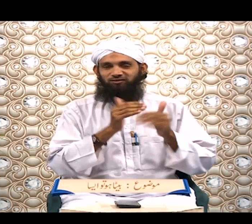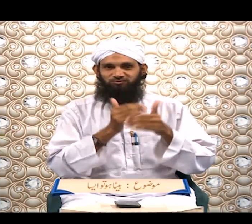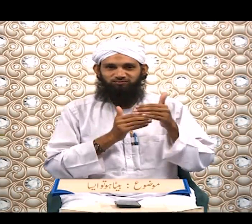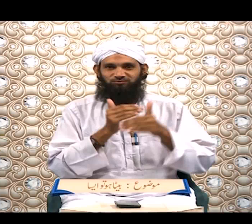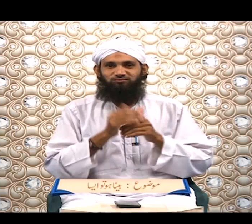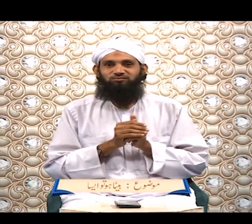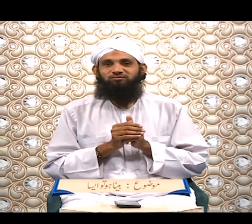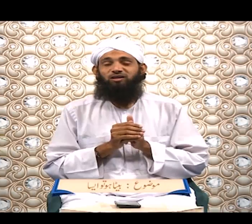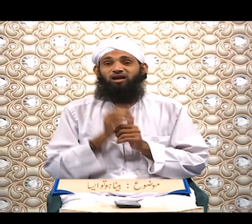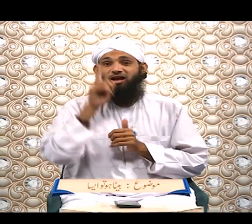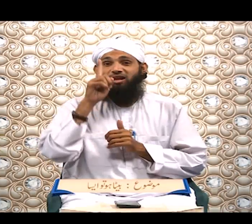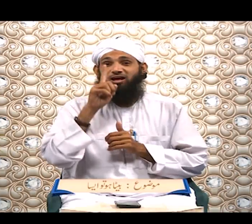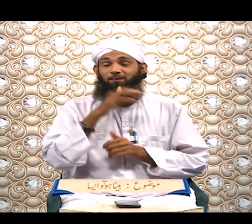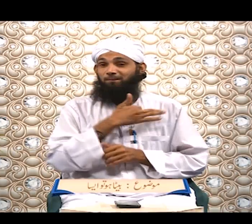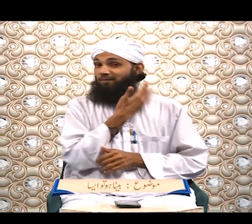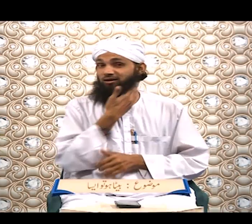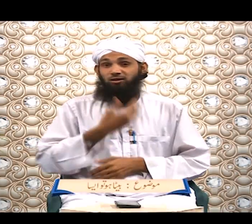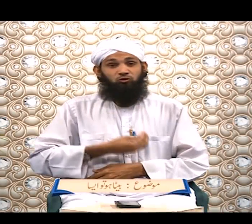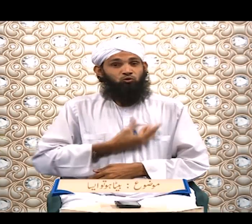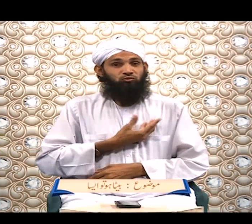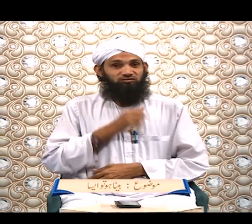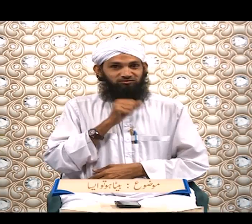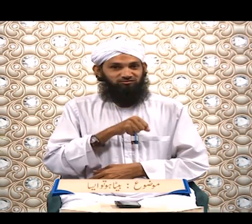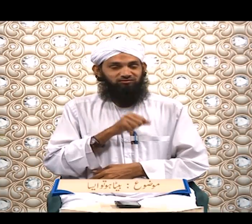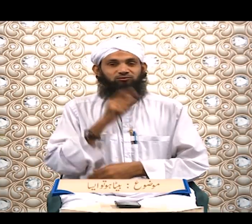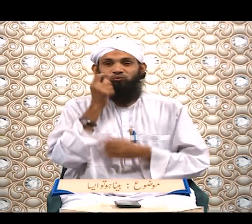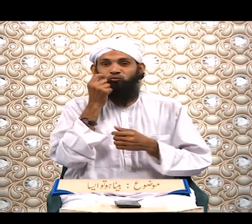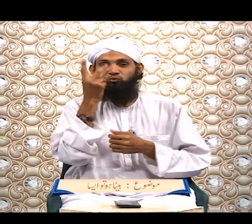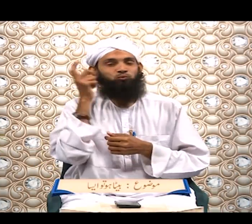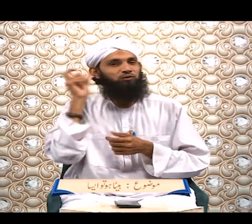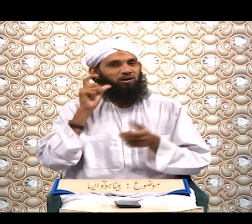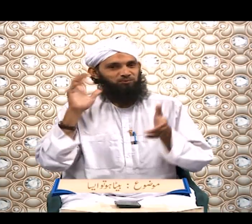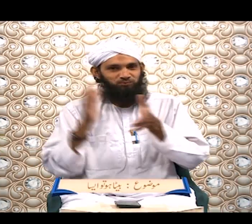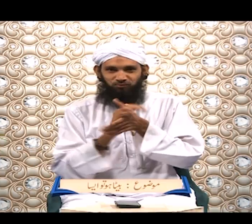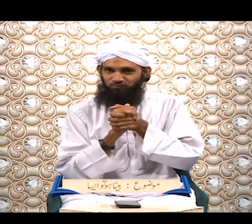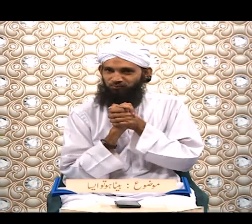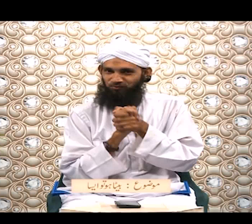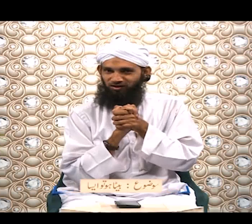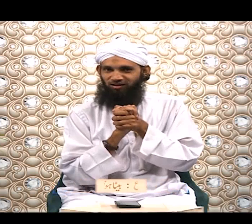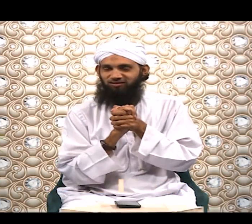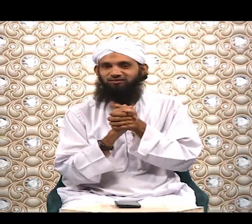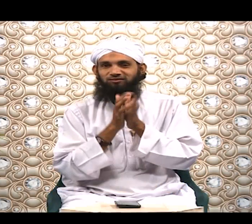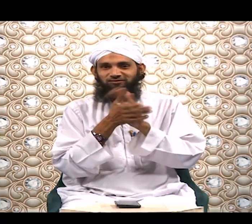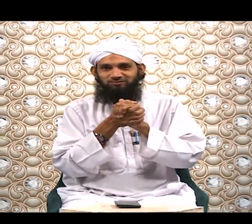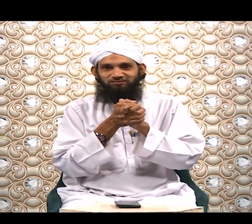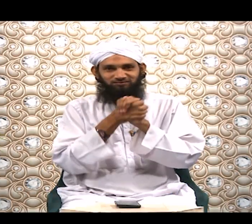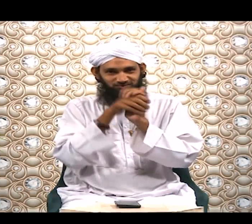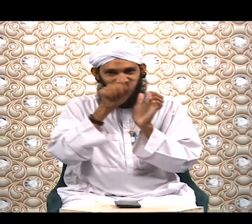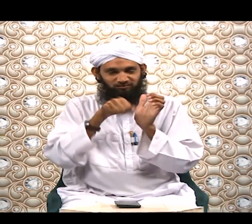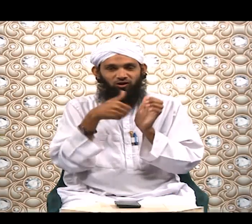کی خاطر آپس میں محبت رکھنے والے جب باہم ملیں اور مصافحہ کریں اور نبی پاک صلی اللہ